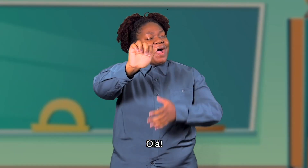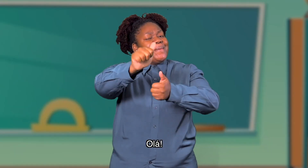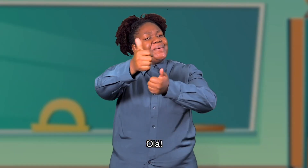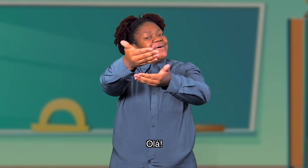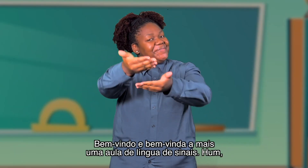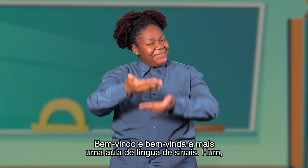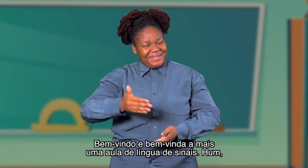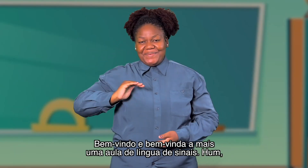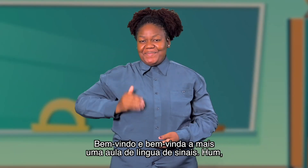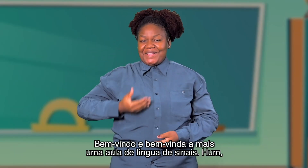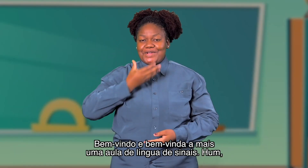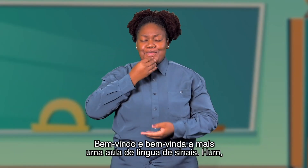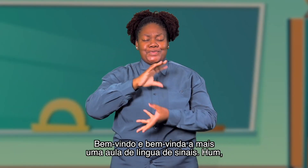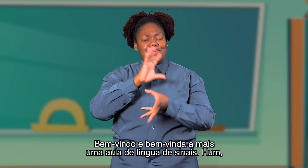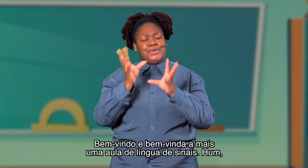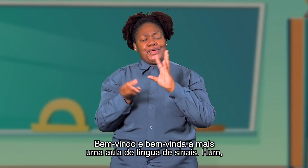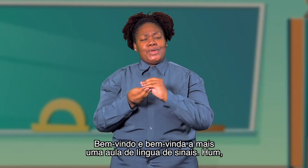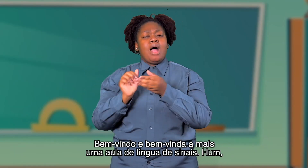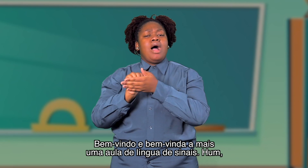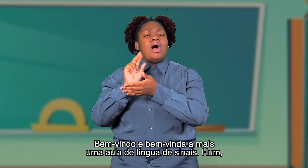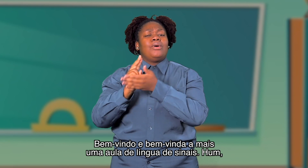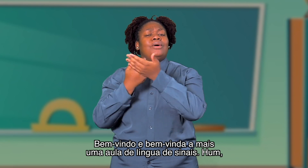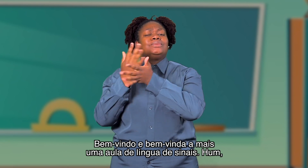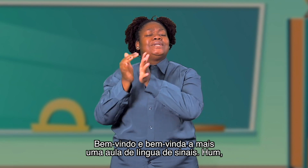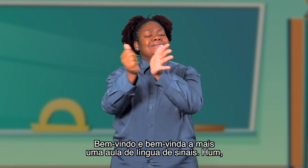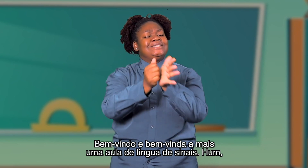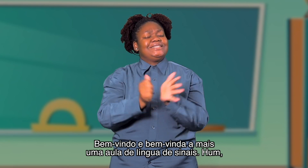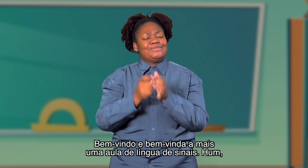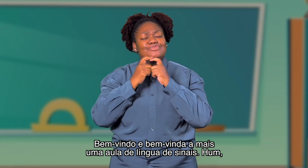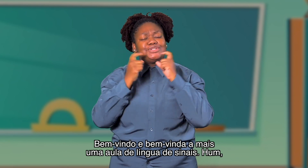Olá! Bem-vindo e bem-vinda a mais uma aula de língua de sinais.